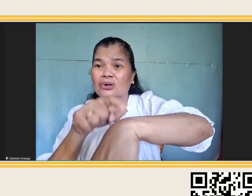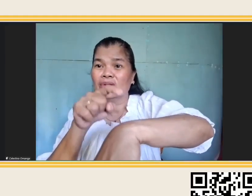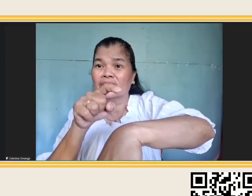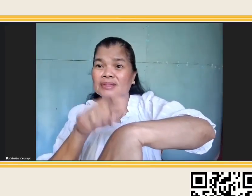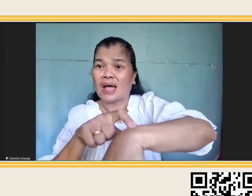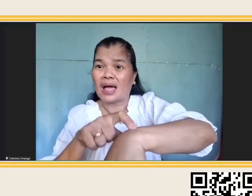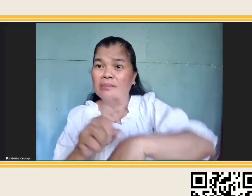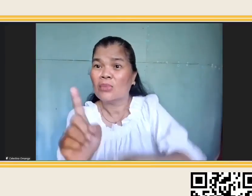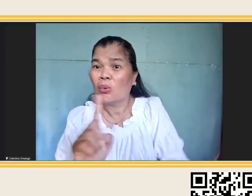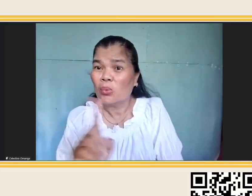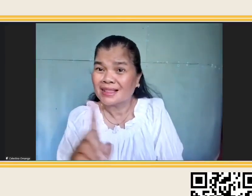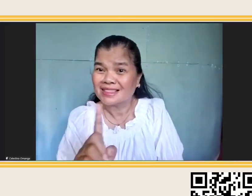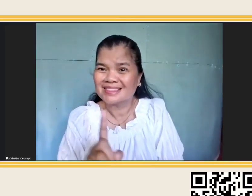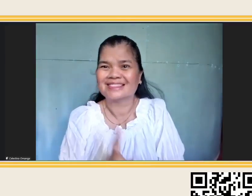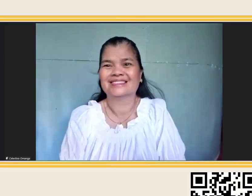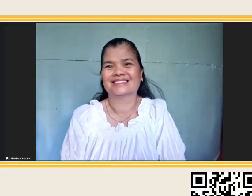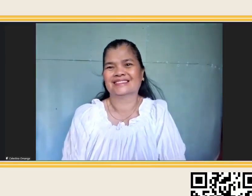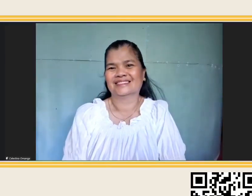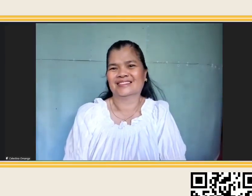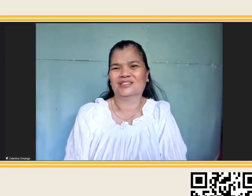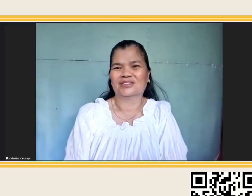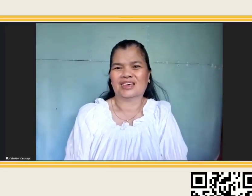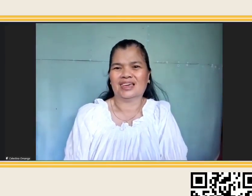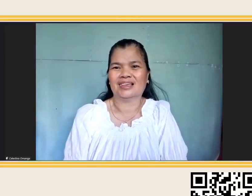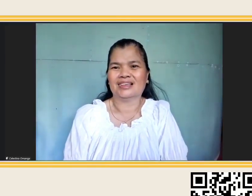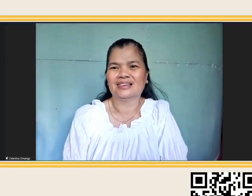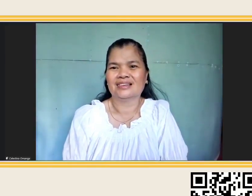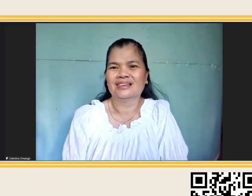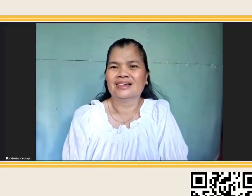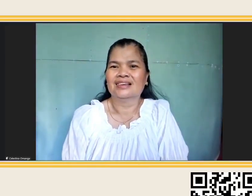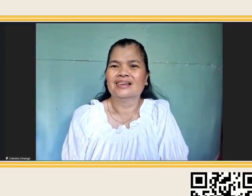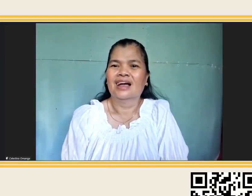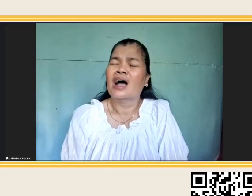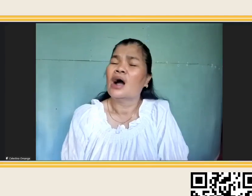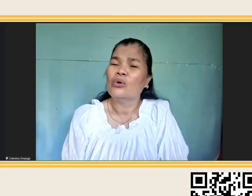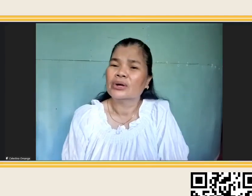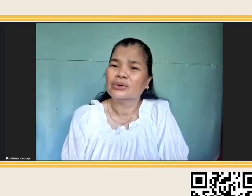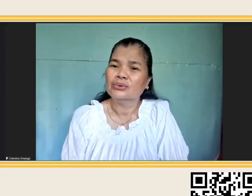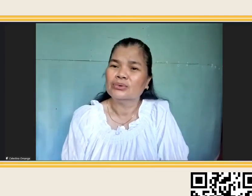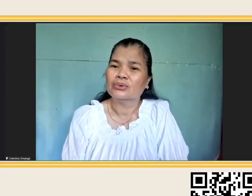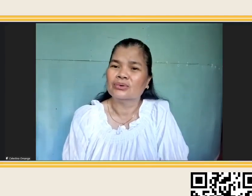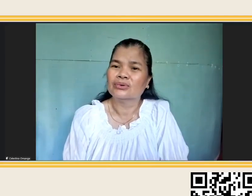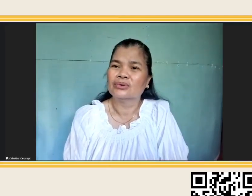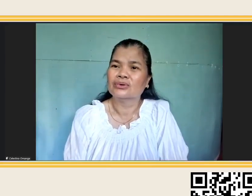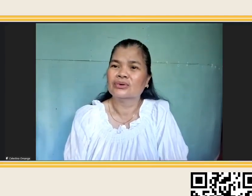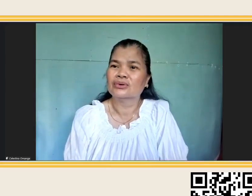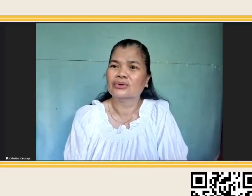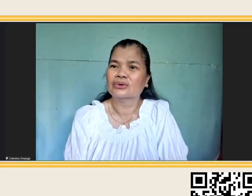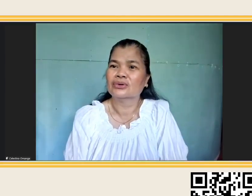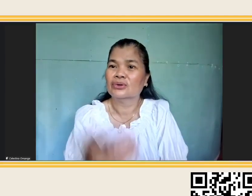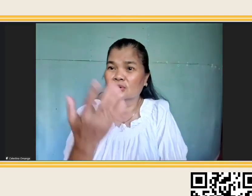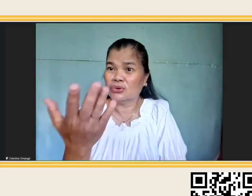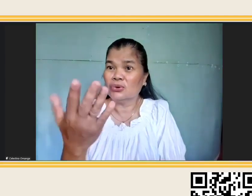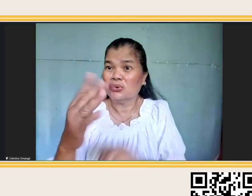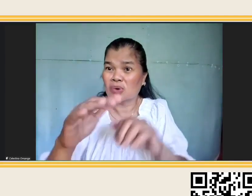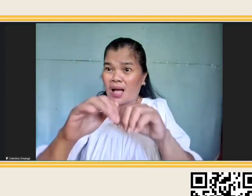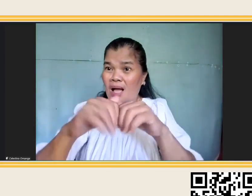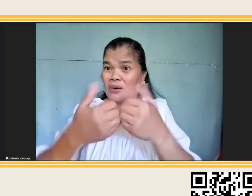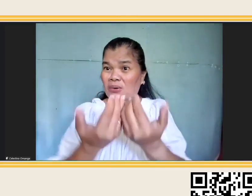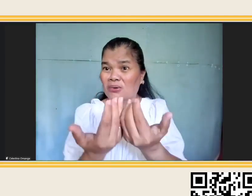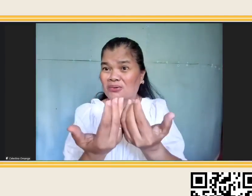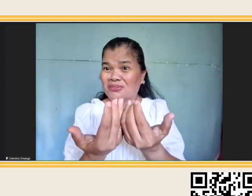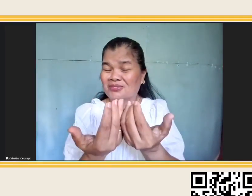relo mo. Time? What? Okay. How are you?